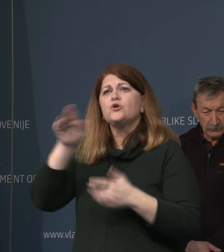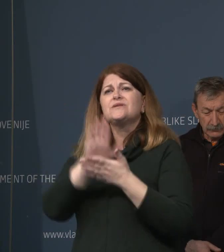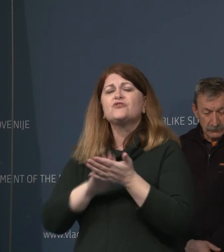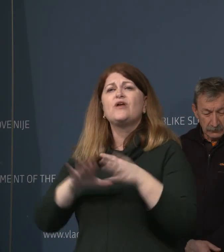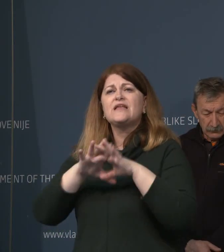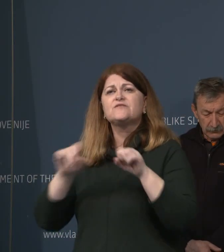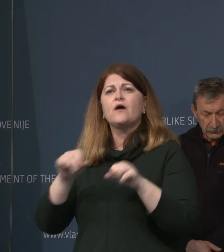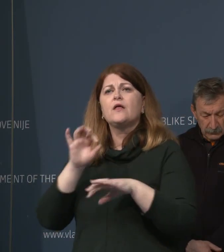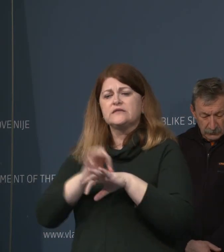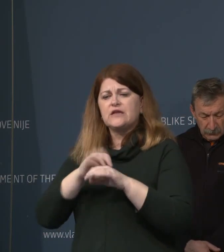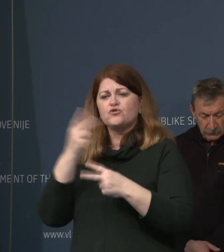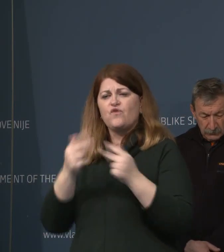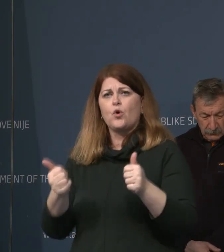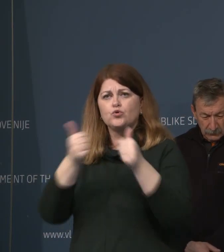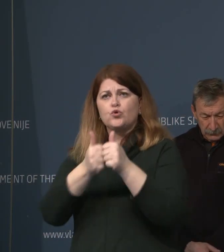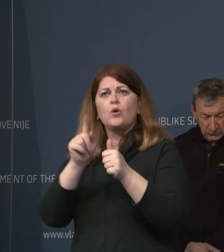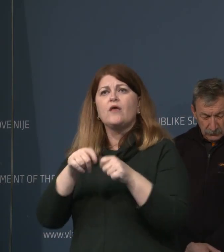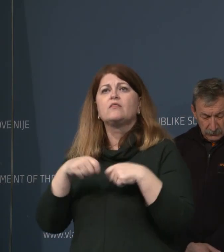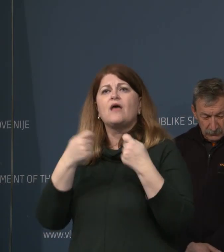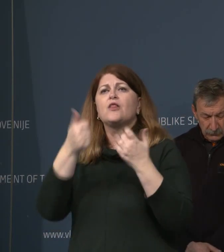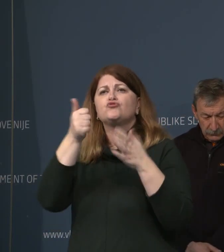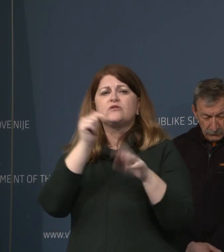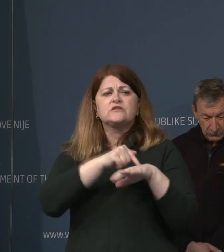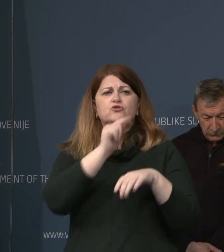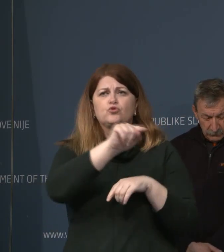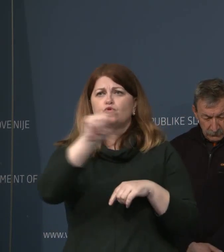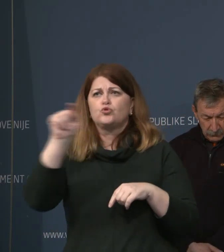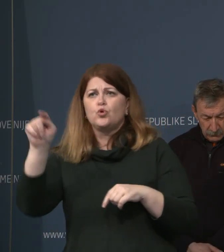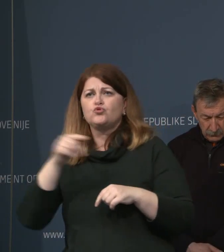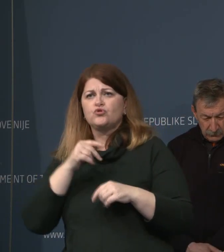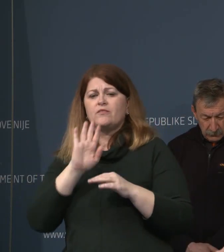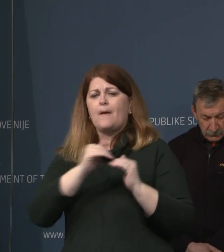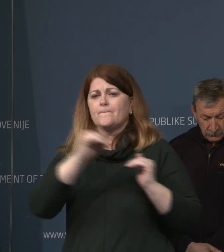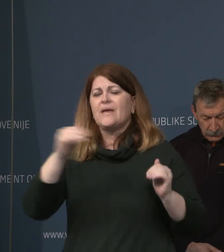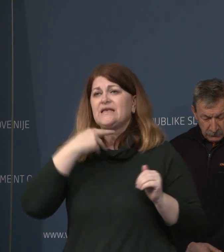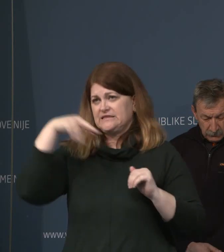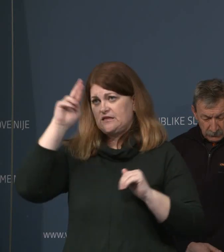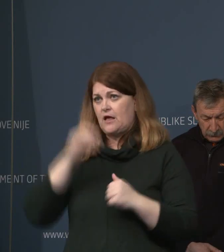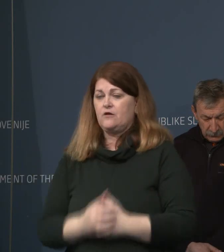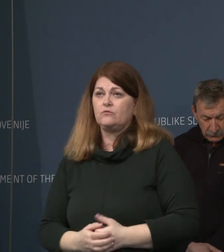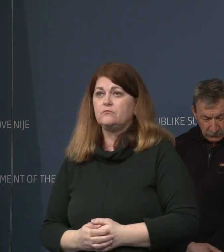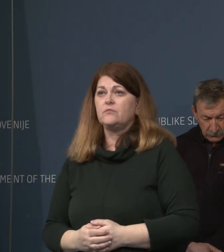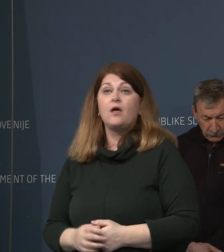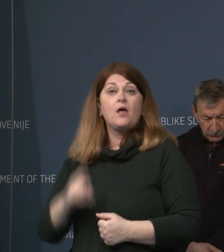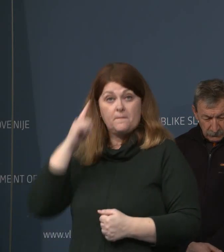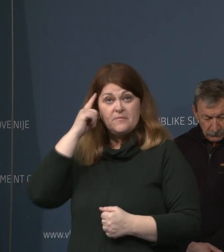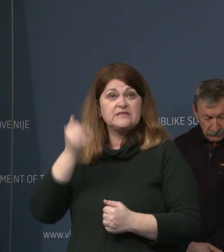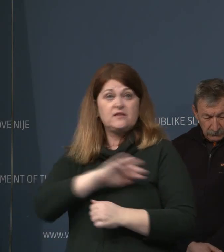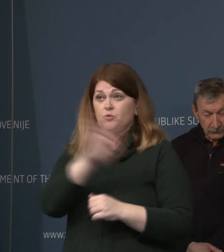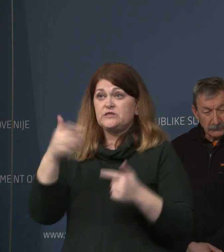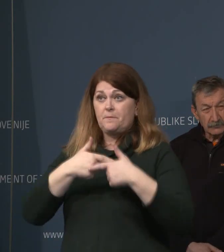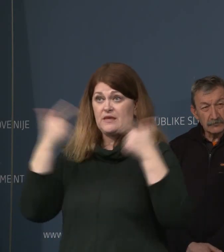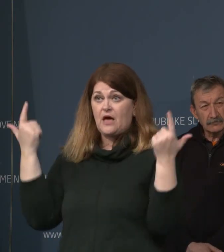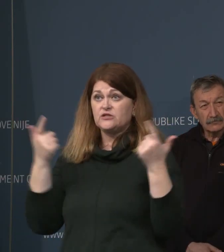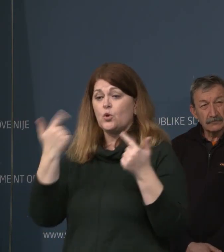izvajati zdravstveno kontrolo in uvedli 6 kontrolnih točk za Republiko Italijo. Mislim, da je vsem pač jasno, iz